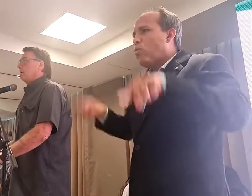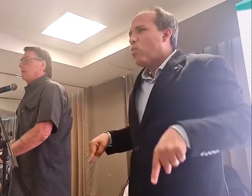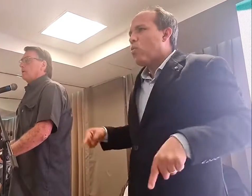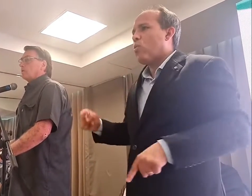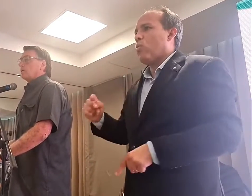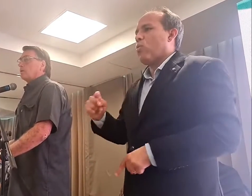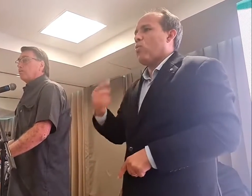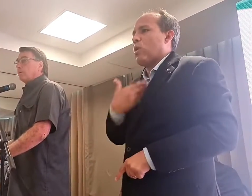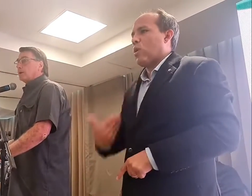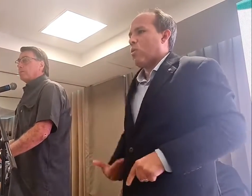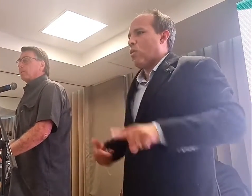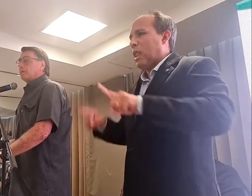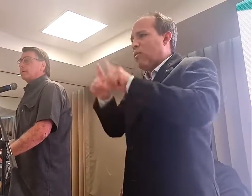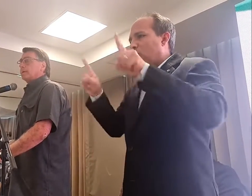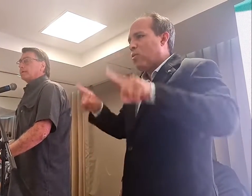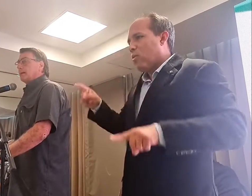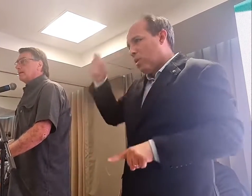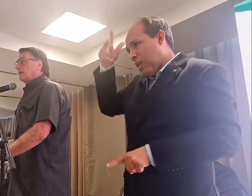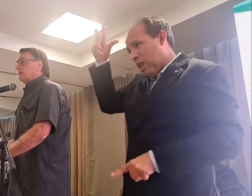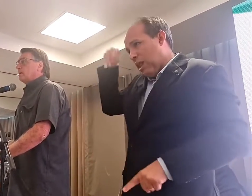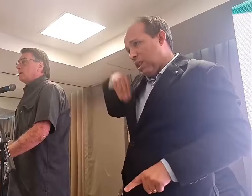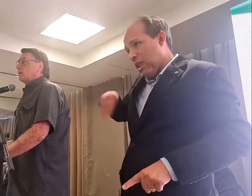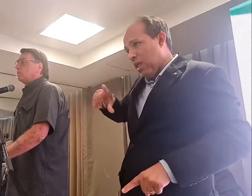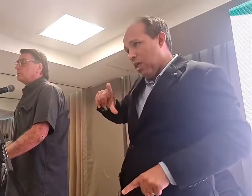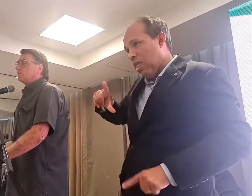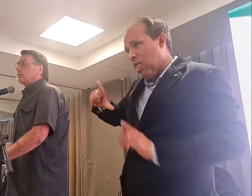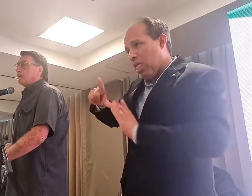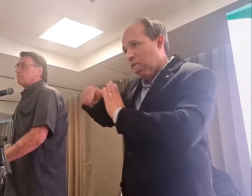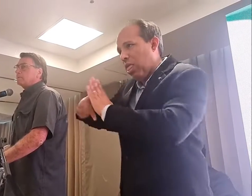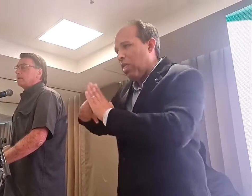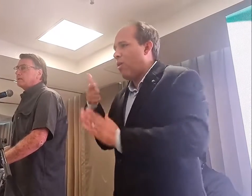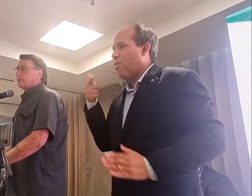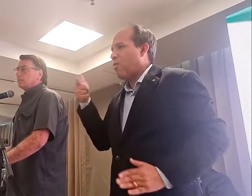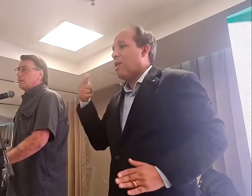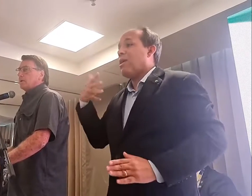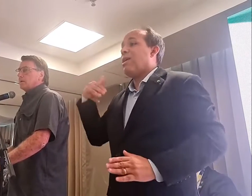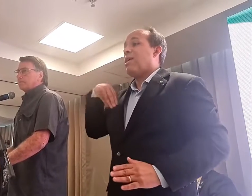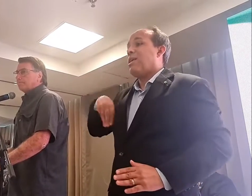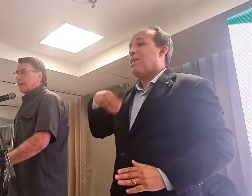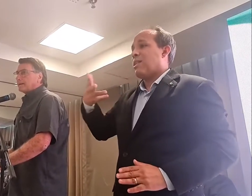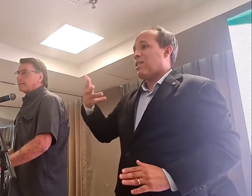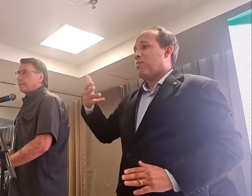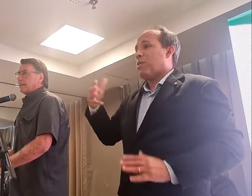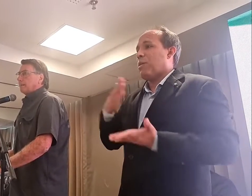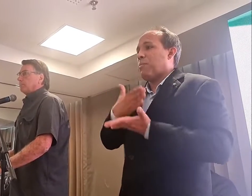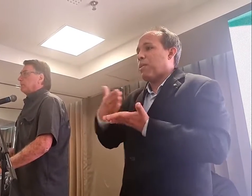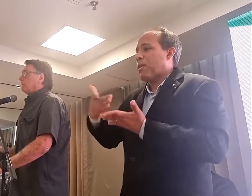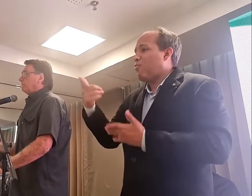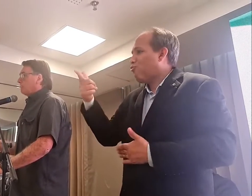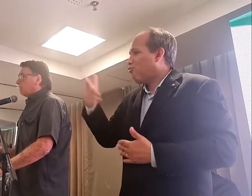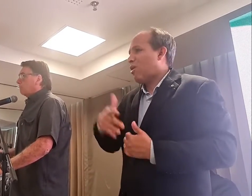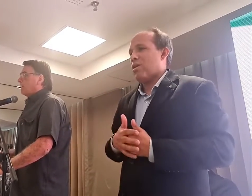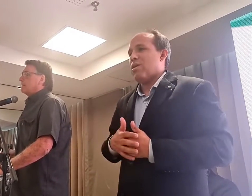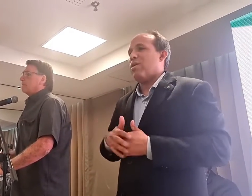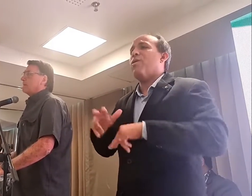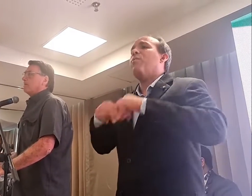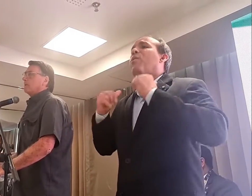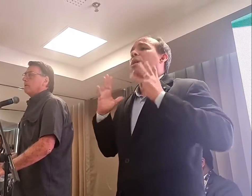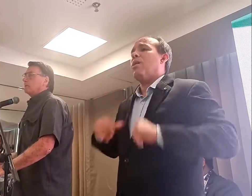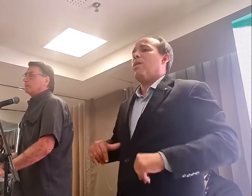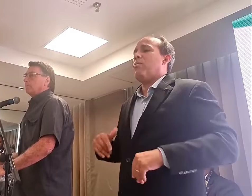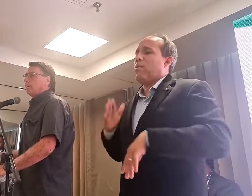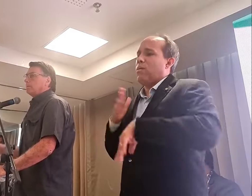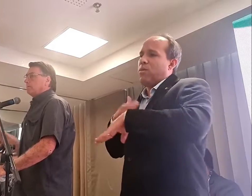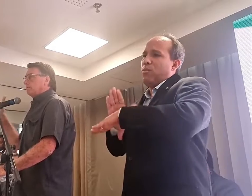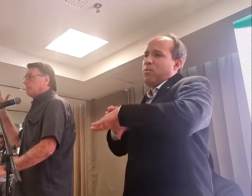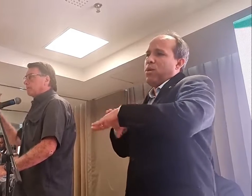municipal com a sua folha de pagamento atrasada ou seu 13º parcelado. Isso vem da nossa